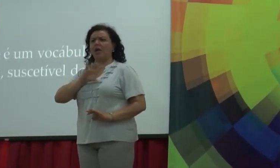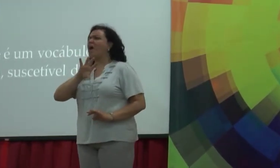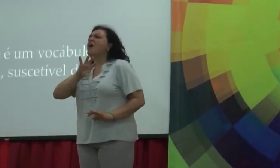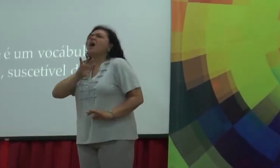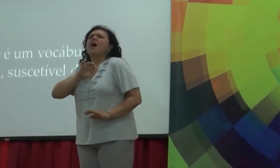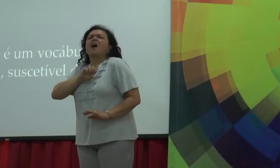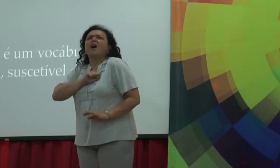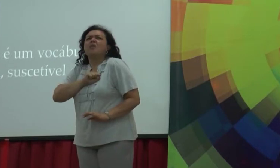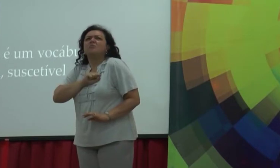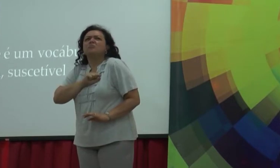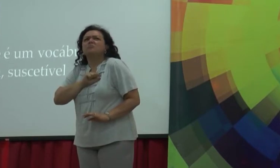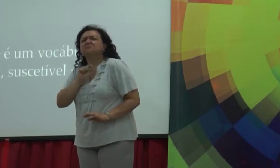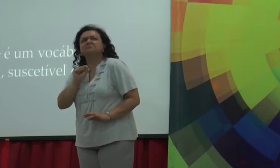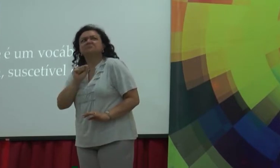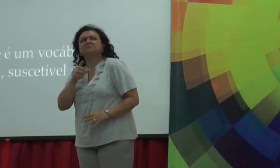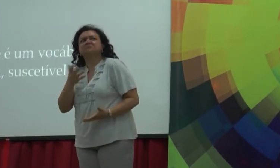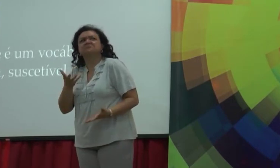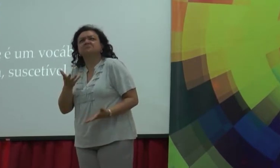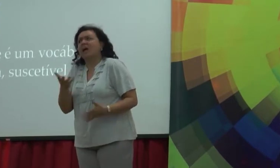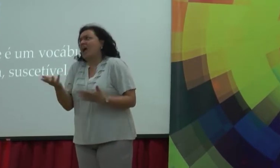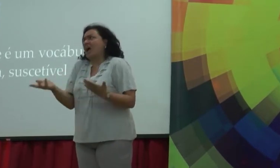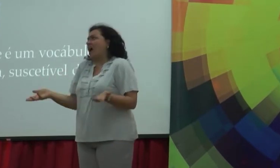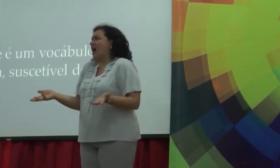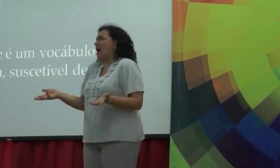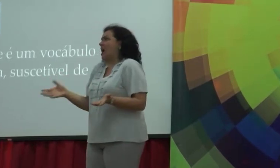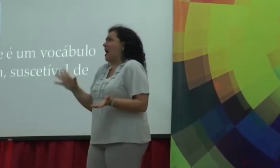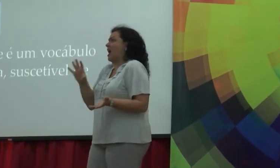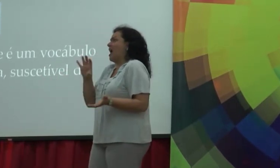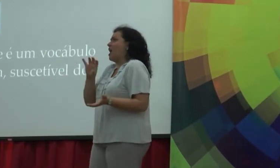amor? Amar?